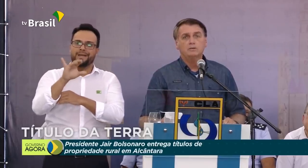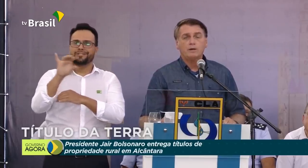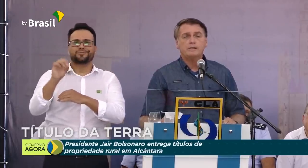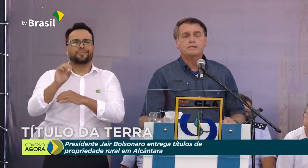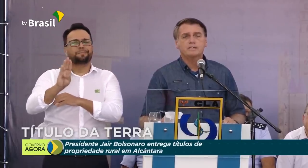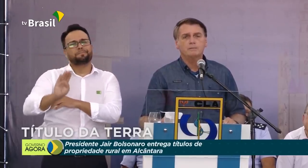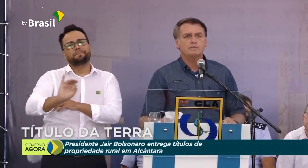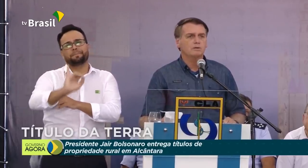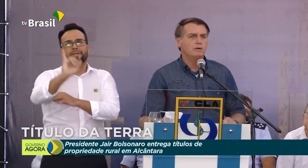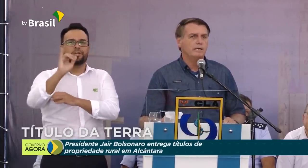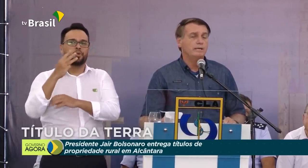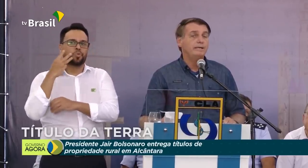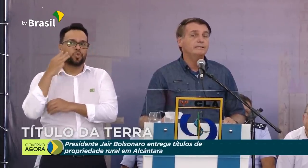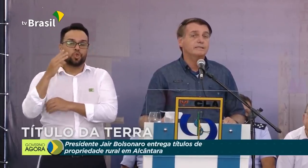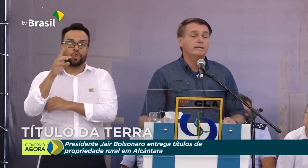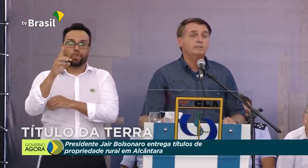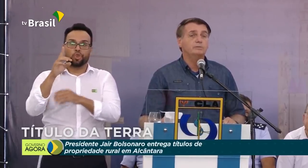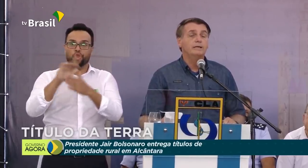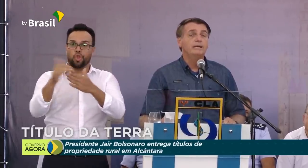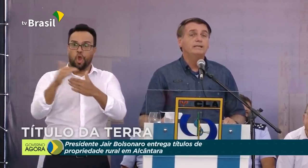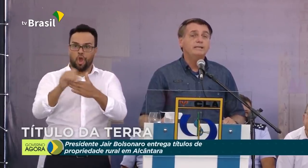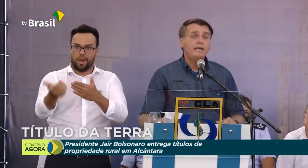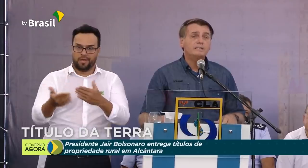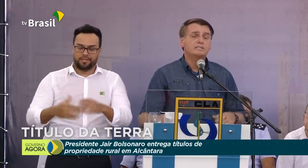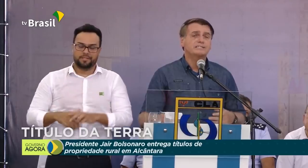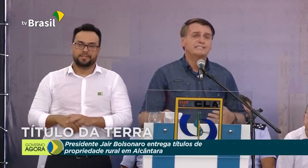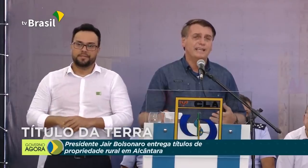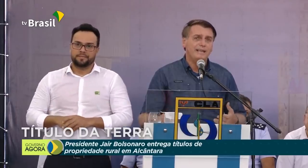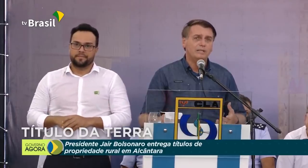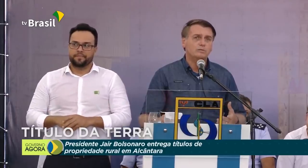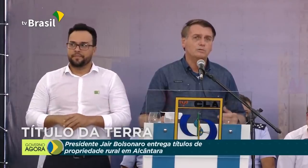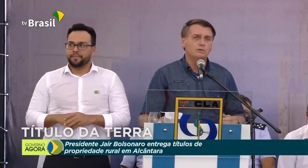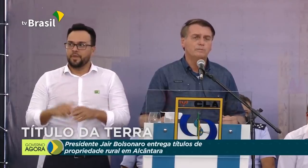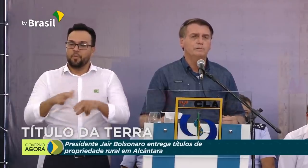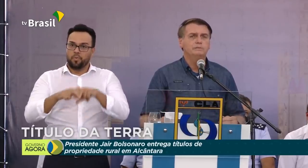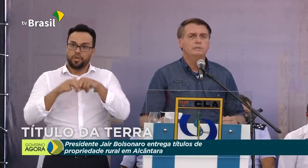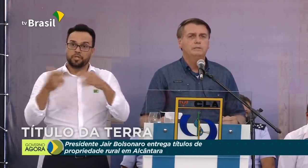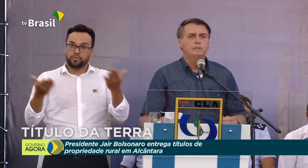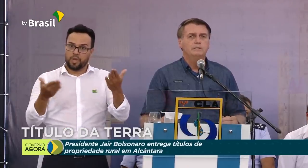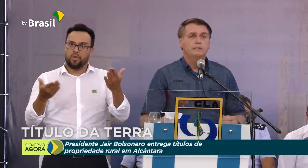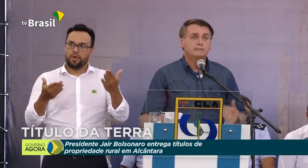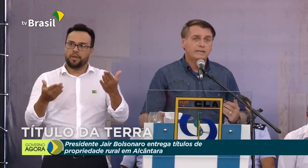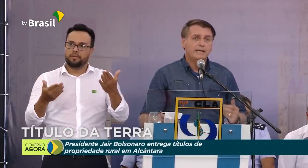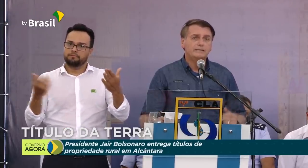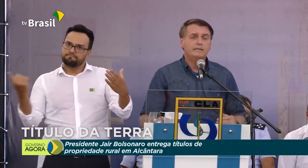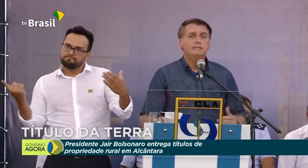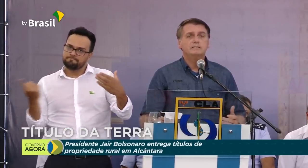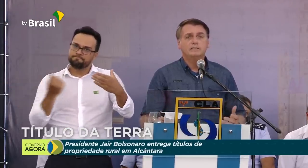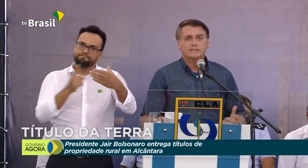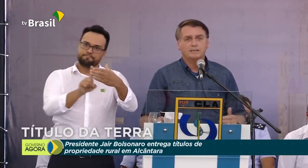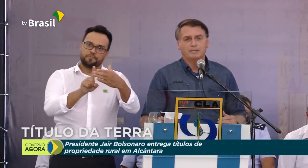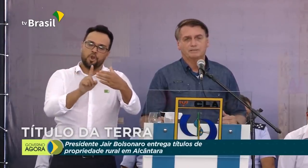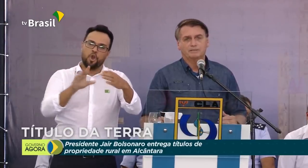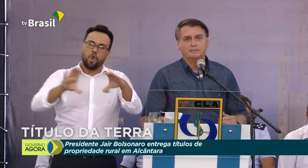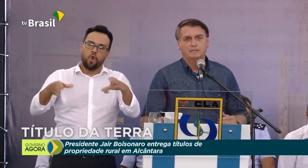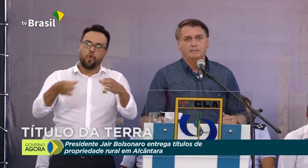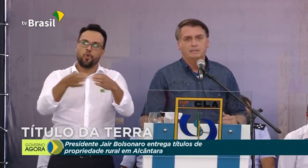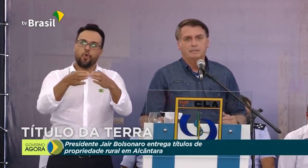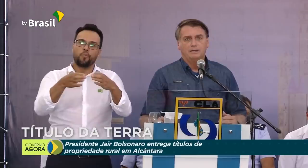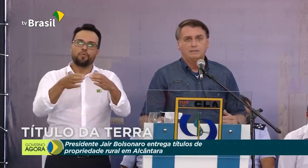E nós estamos agora entrando neste seleto grupo que trata de